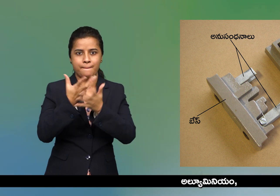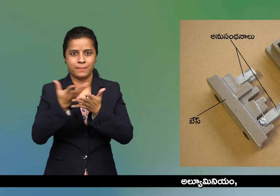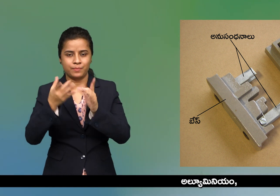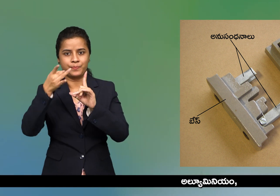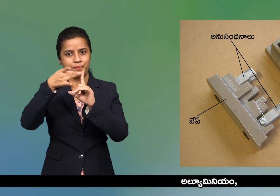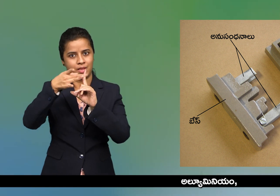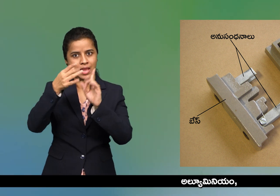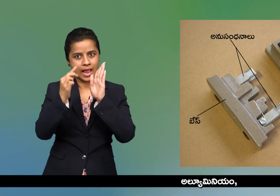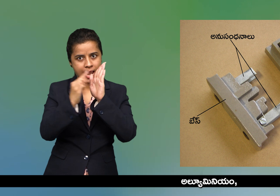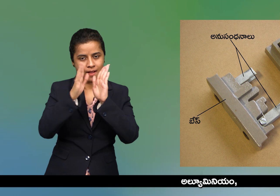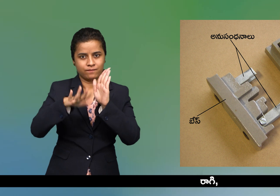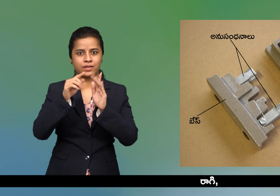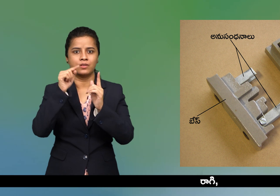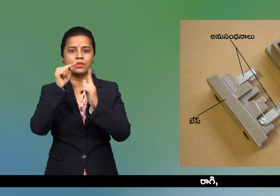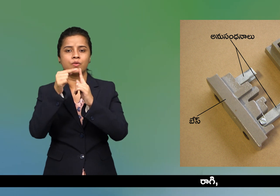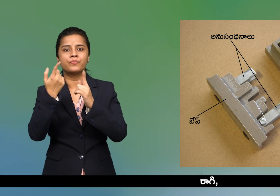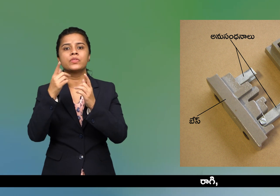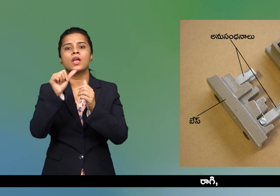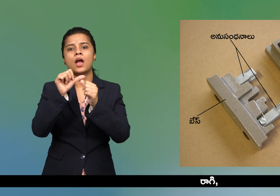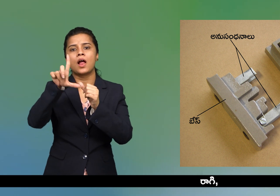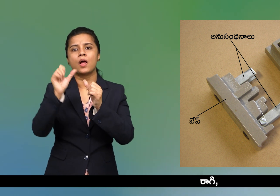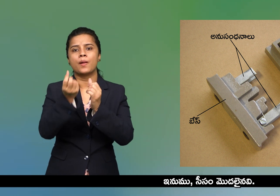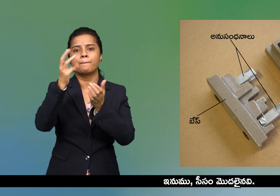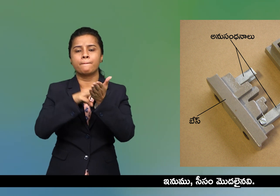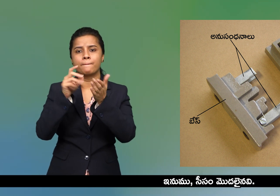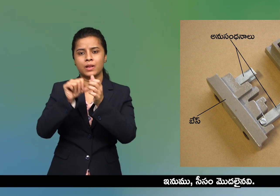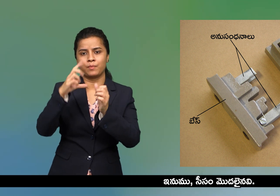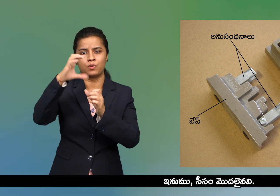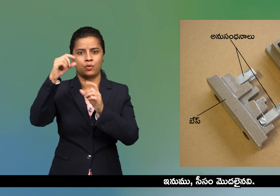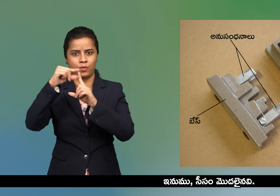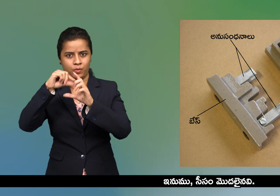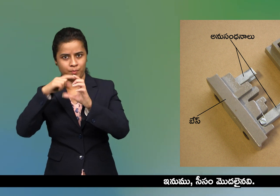అల్యూమినియం, రాగి, ఇనుము, సీసం మొదలైన